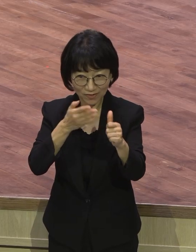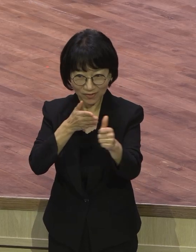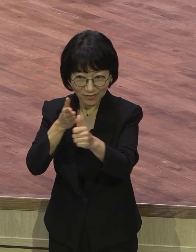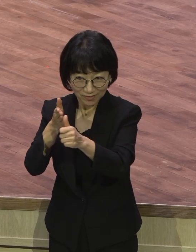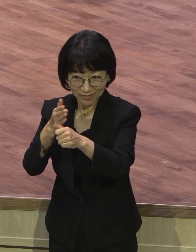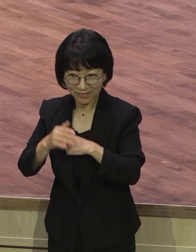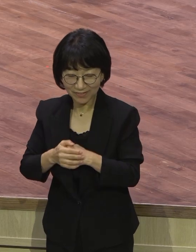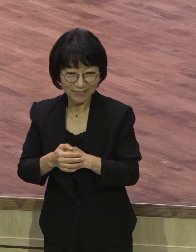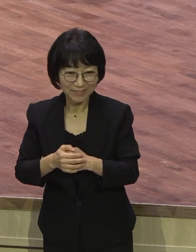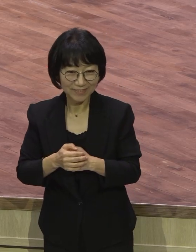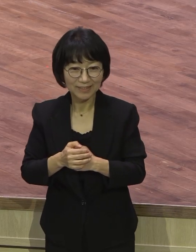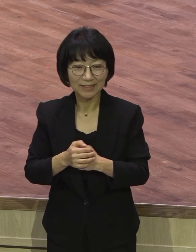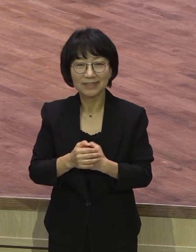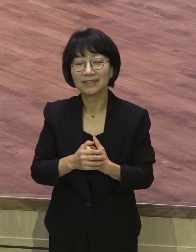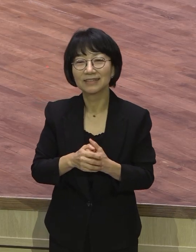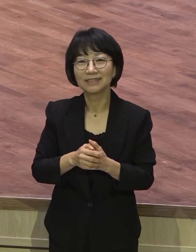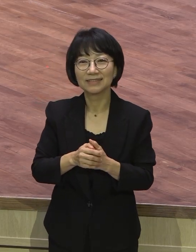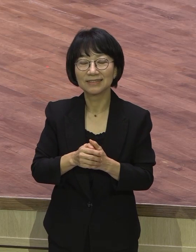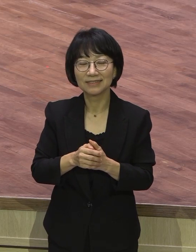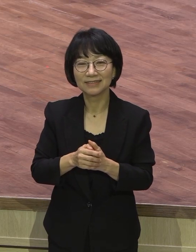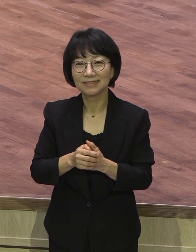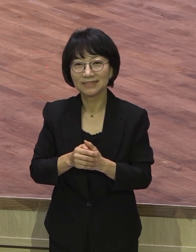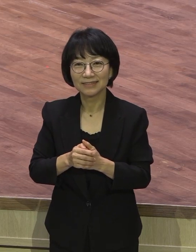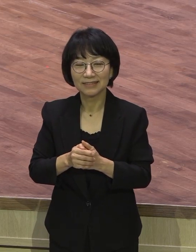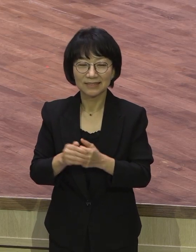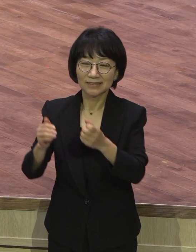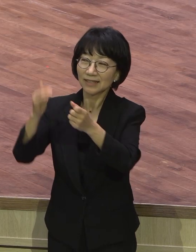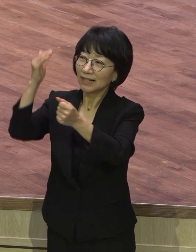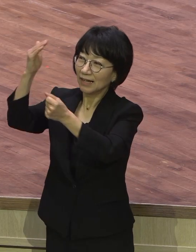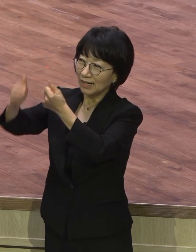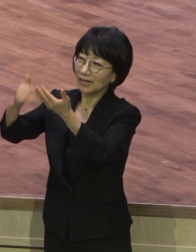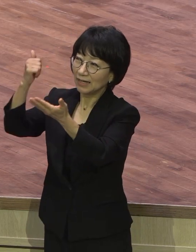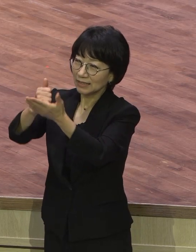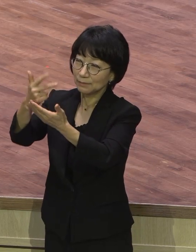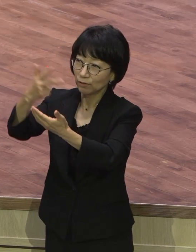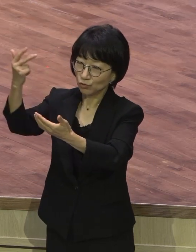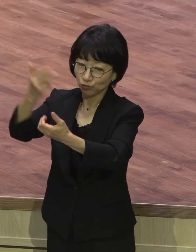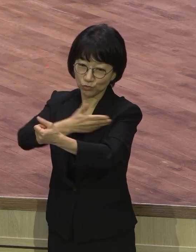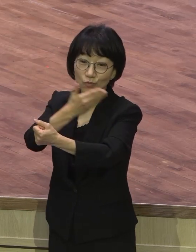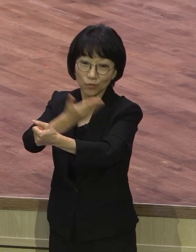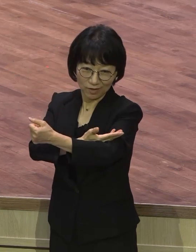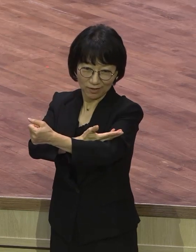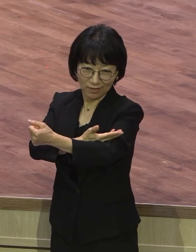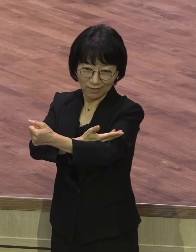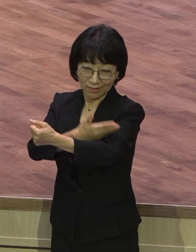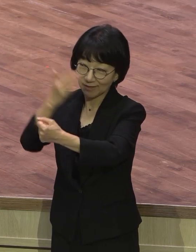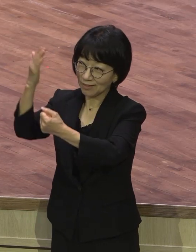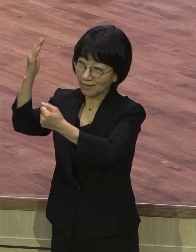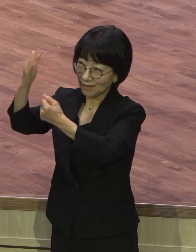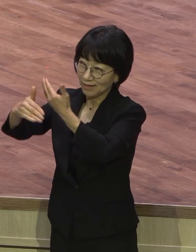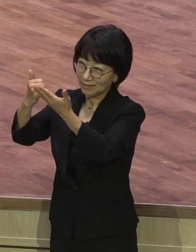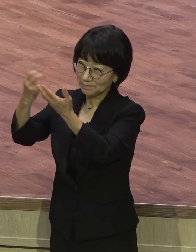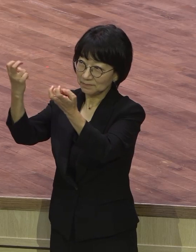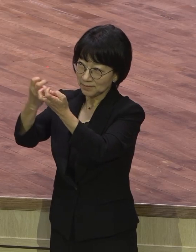나요. 모든 것은 하나님의 절대 주권 역사 속에 들어있습니다.